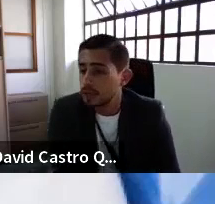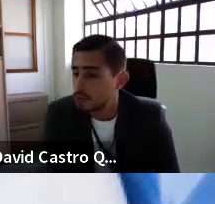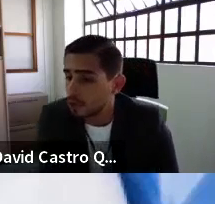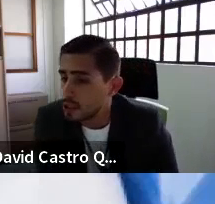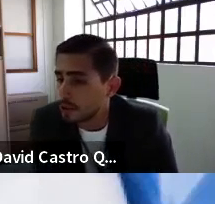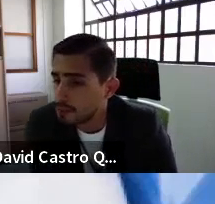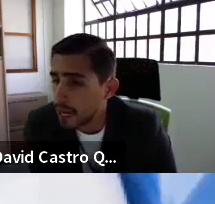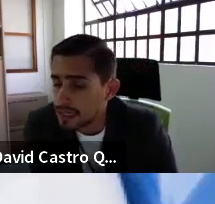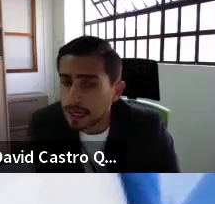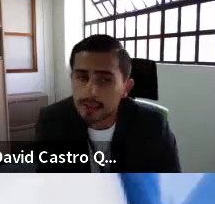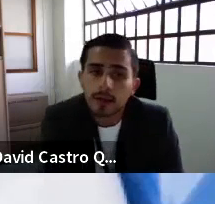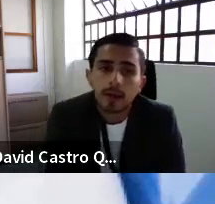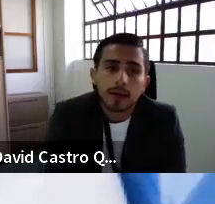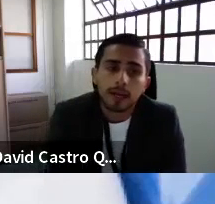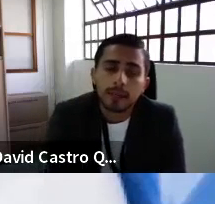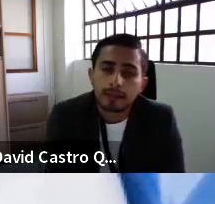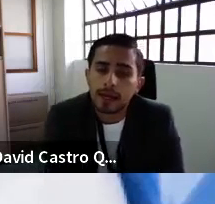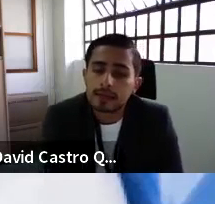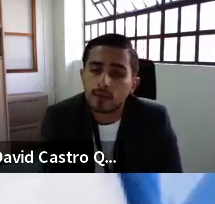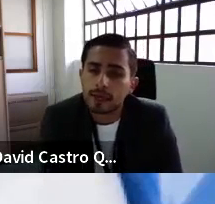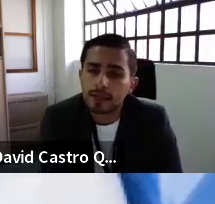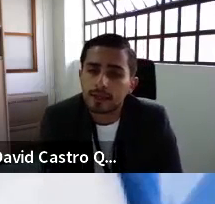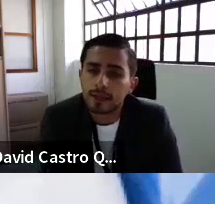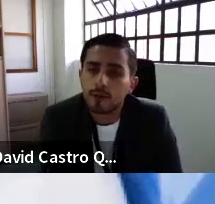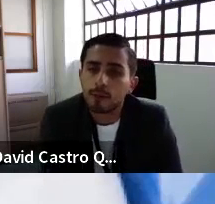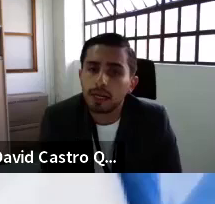unas condiciones básicas, elementales, con las que tienen que cumplir